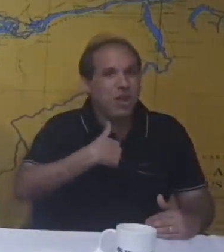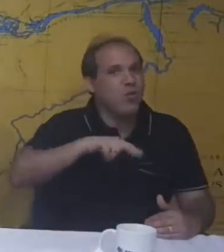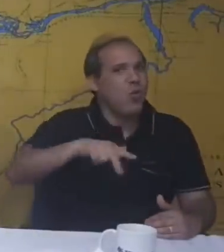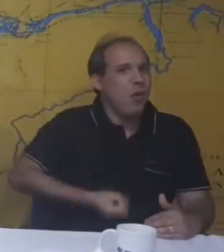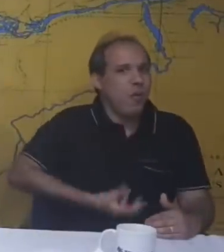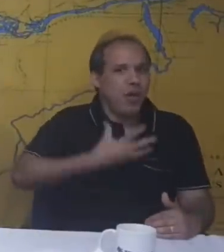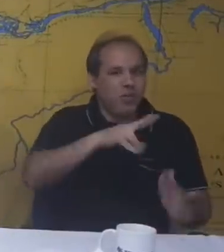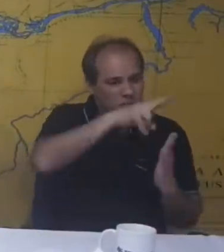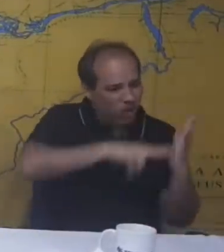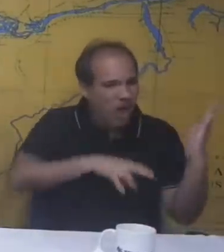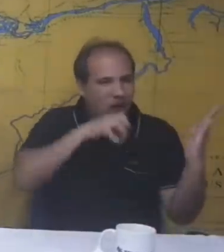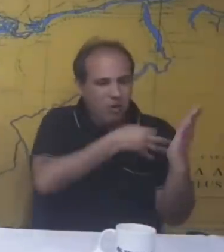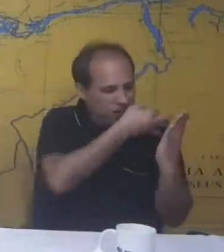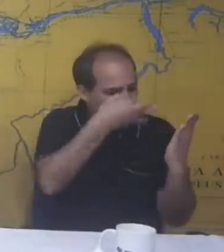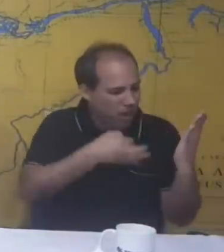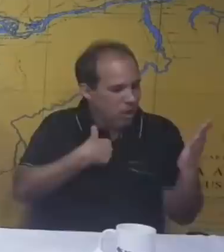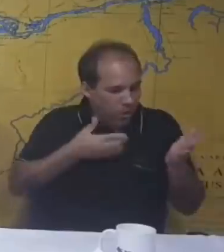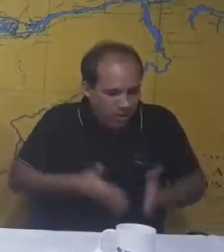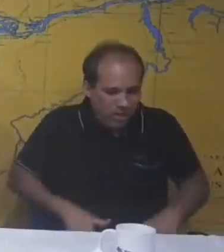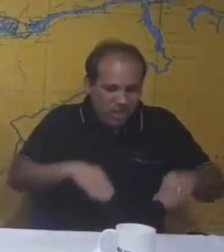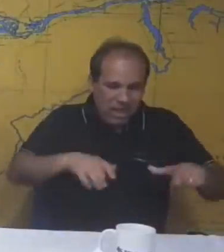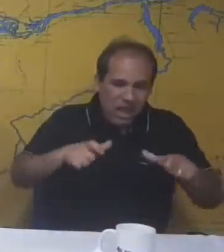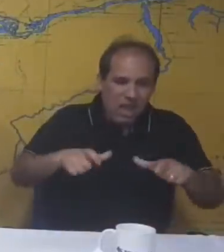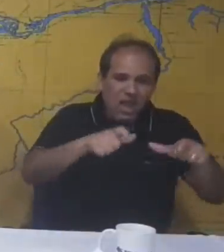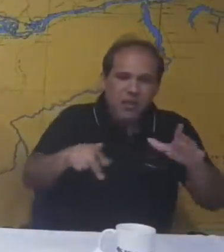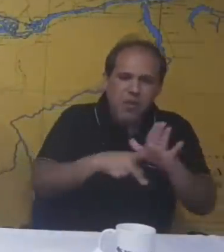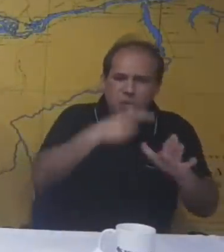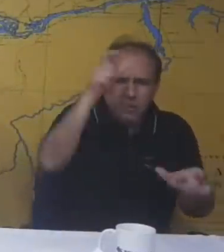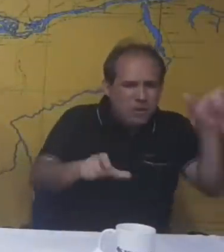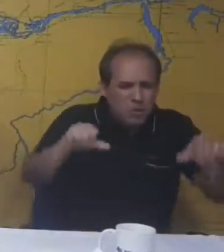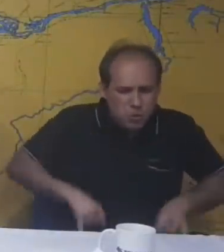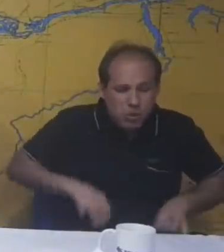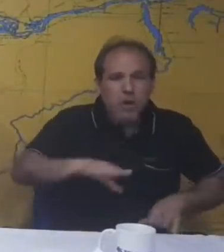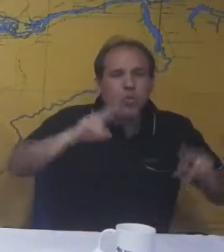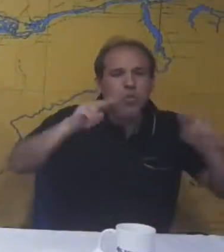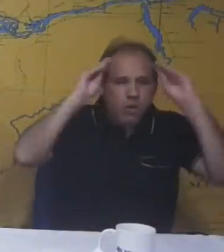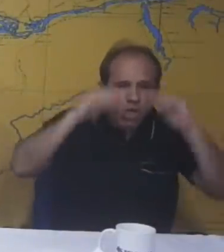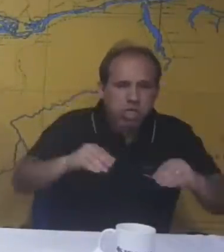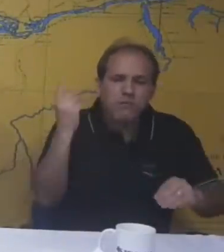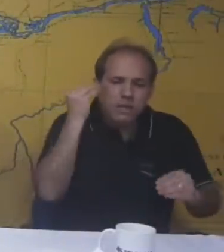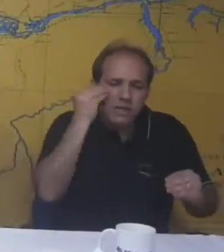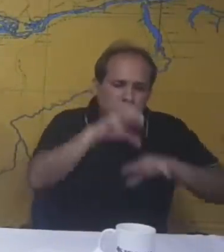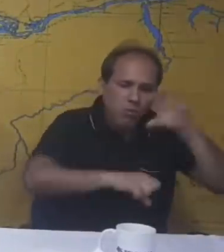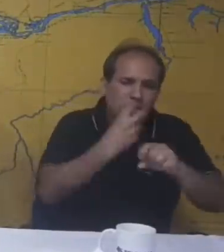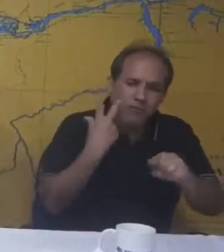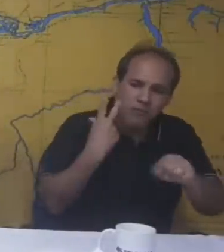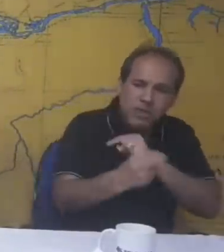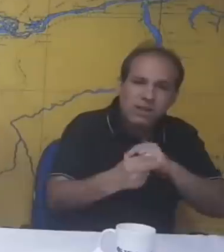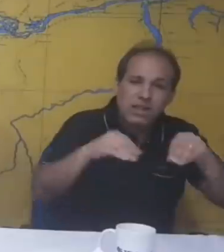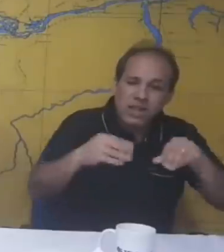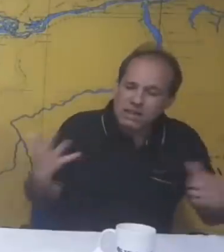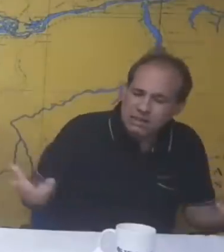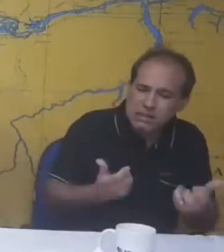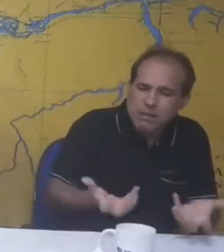ler rapidinho aqui. Eu sou de uma terra que o povo padece, mas nunca esmorece e procura vencer. Da terra